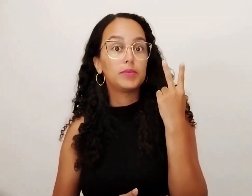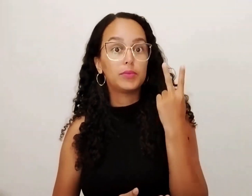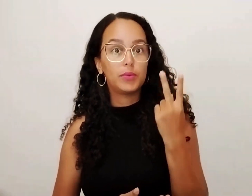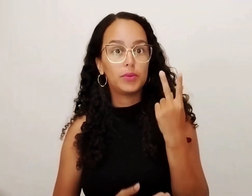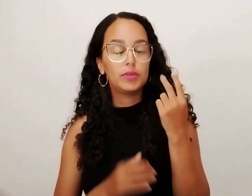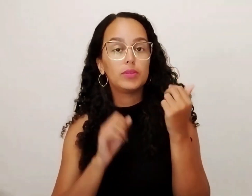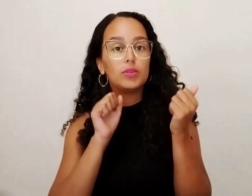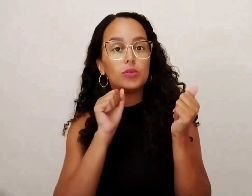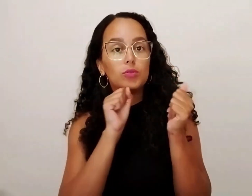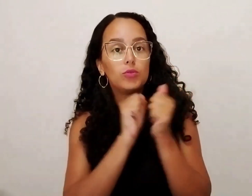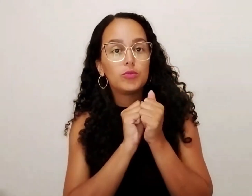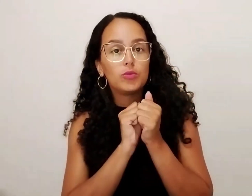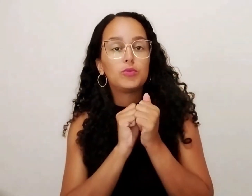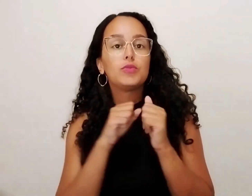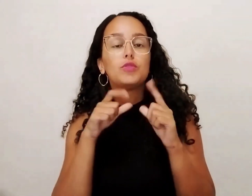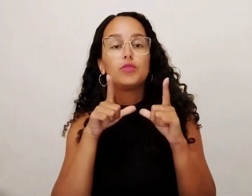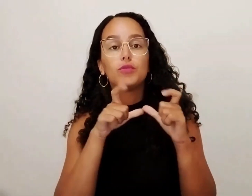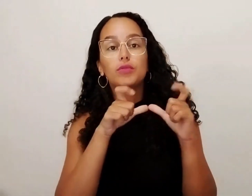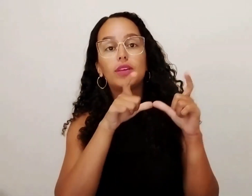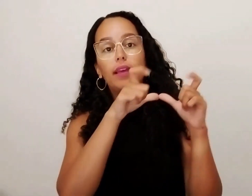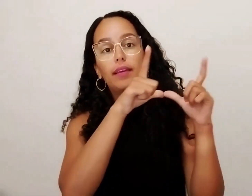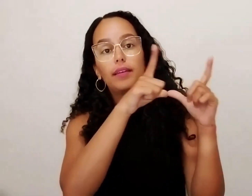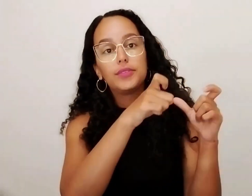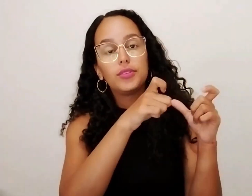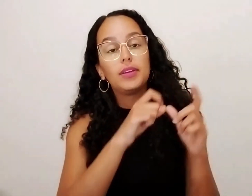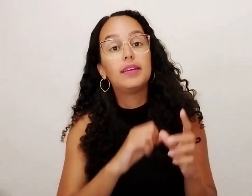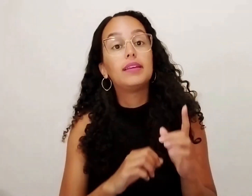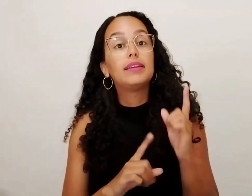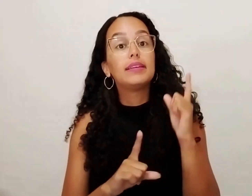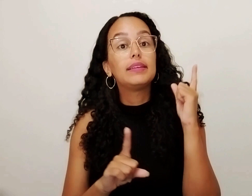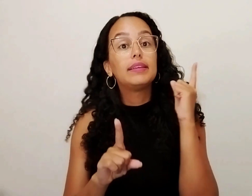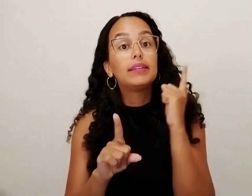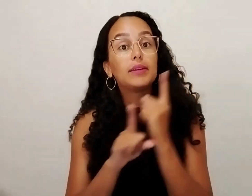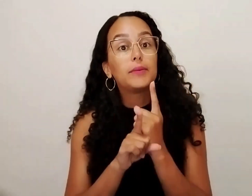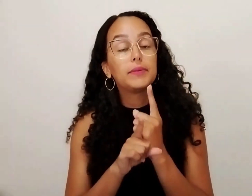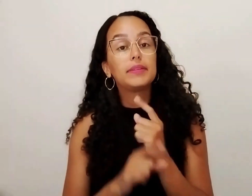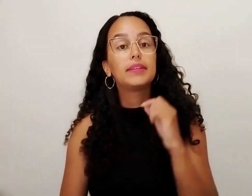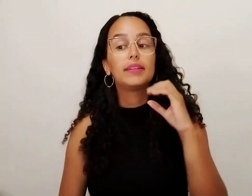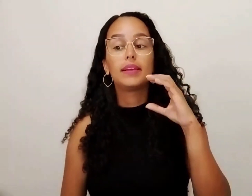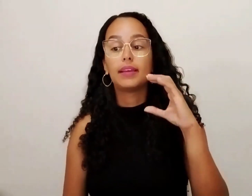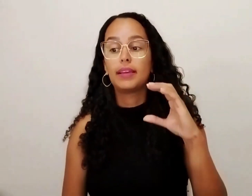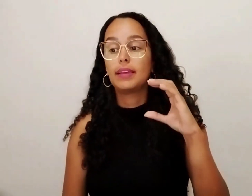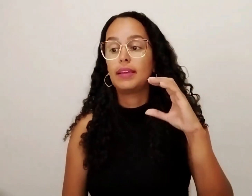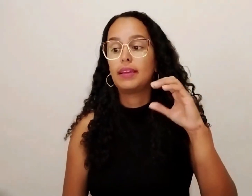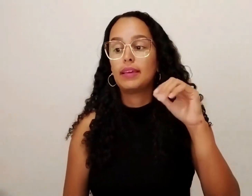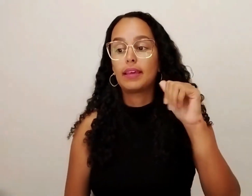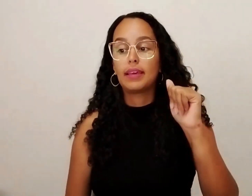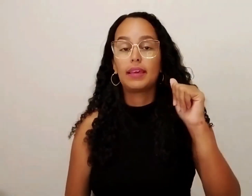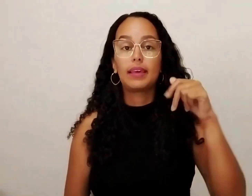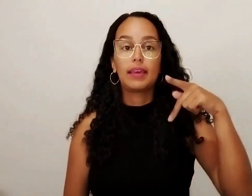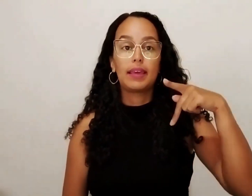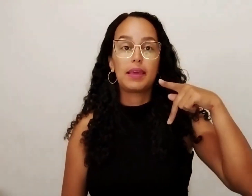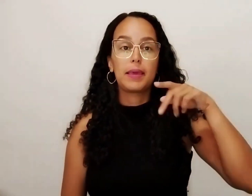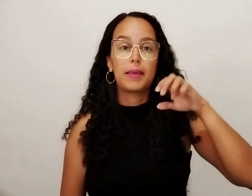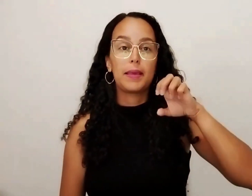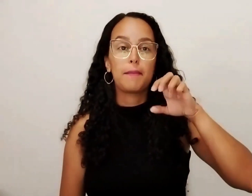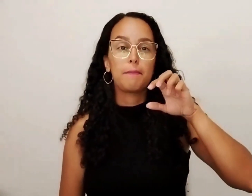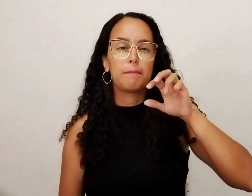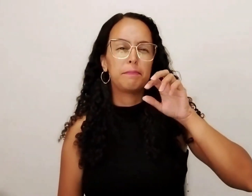Luta com um monstro e perde a Muiraquitã na batalha. Mais tarde,